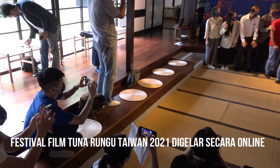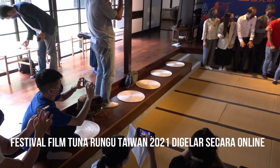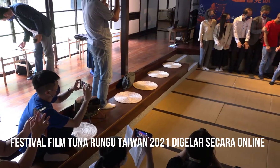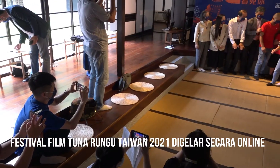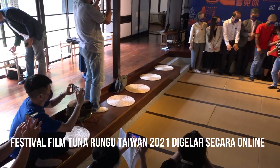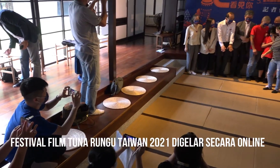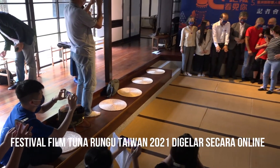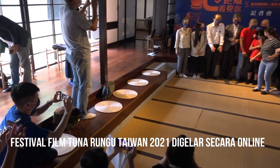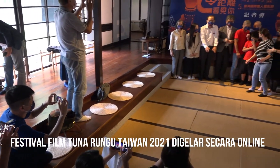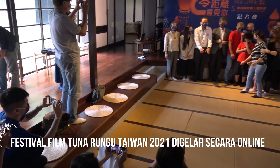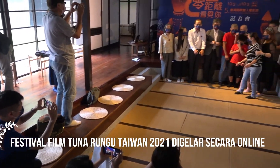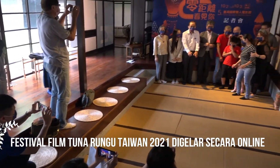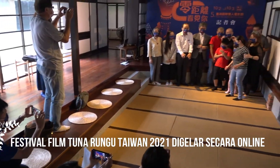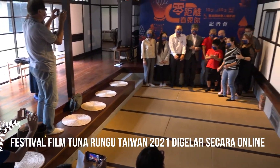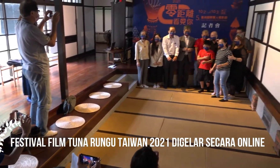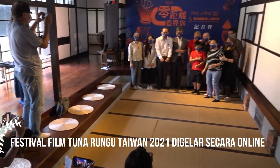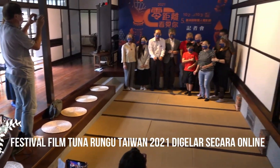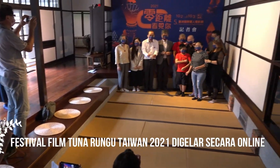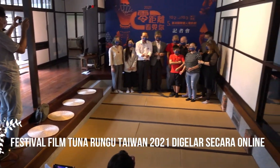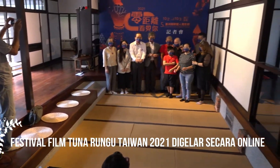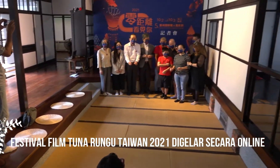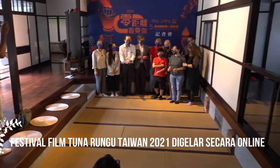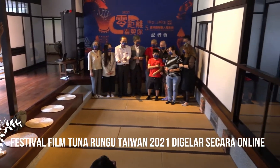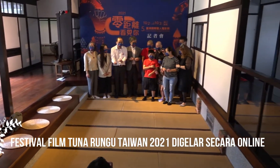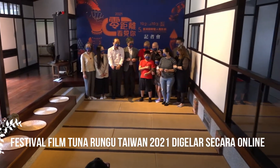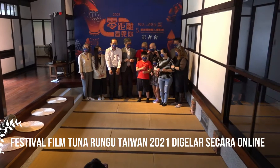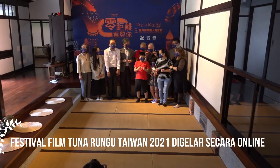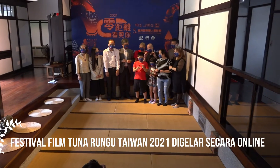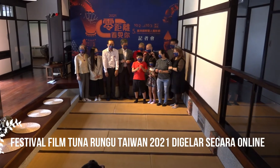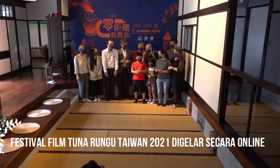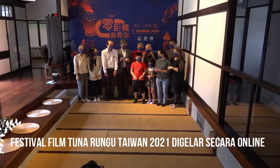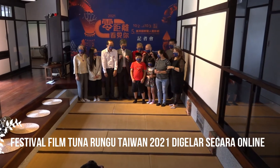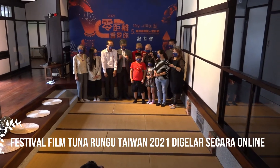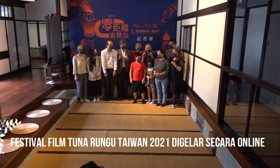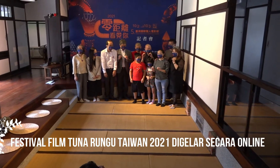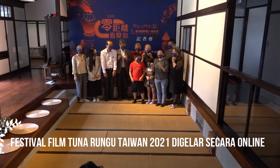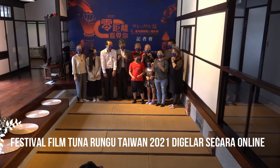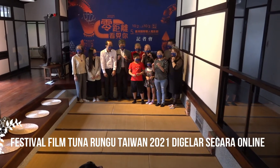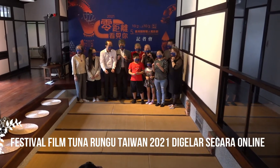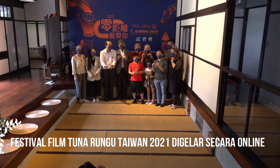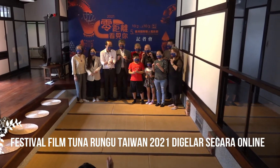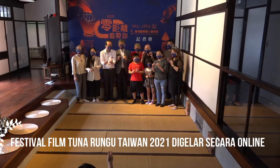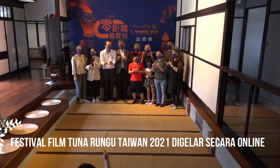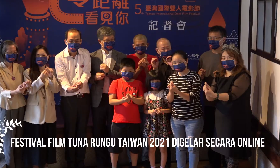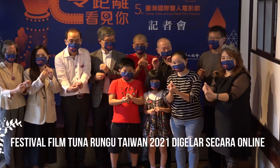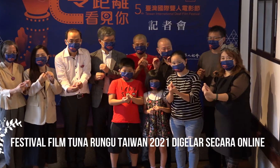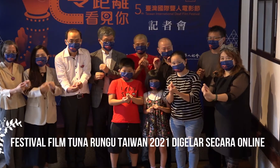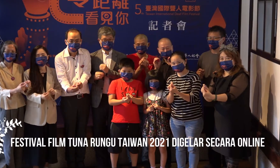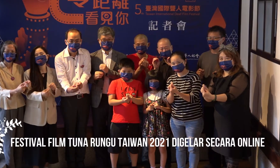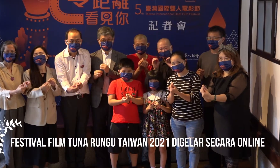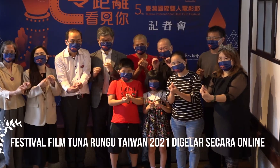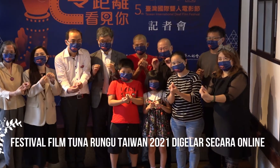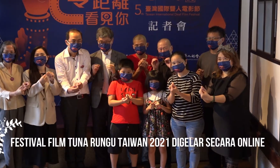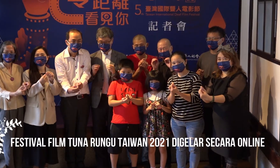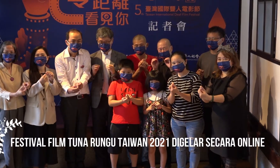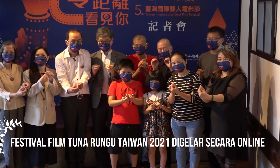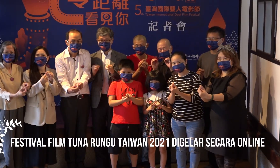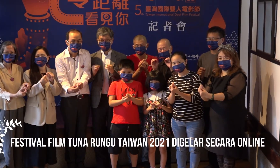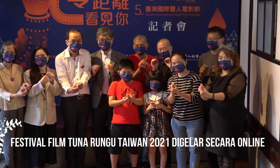syuting juga mengungkapkan karena kurangnya tenaga film karya Tuna Rungu tawon sangat sedikit pusat kebudayaan tunarungu